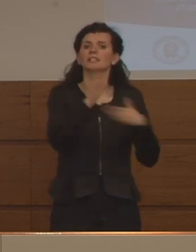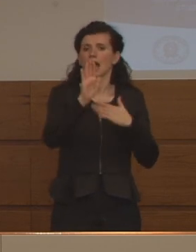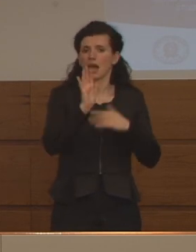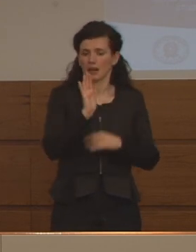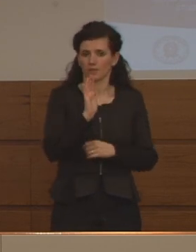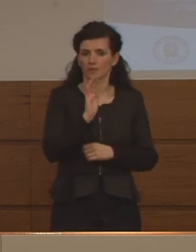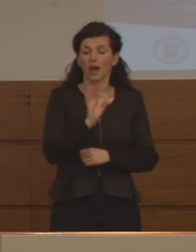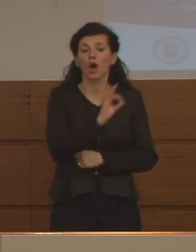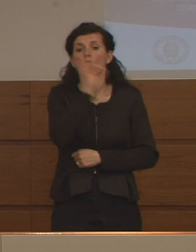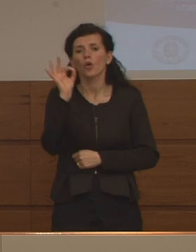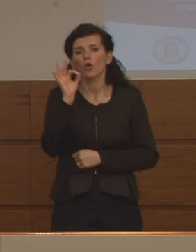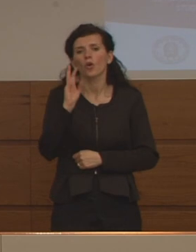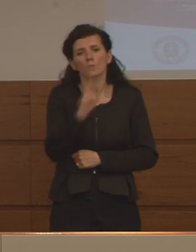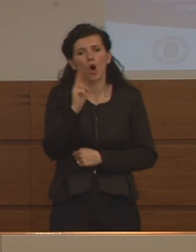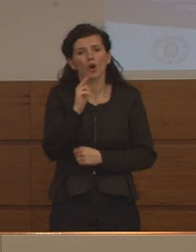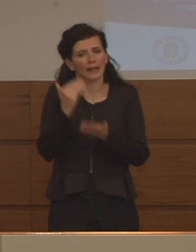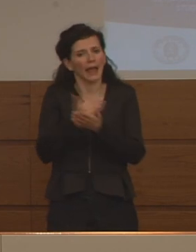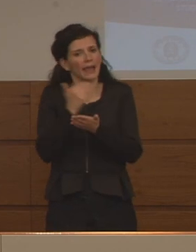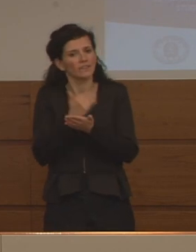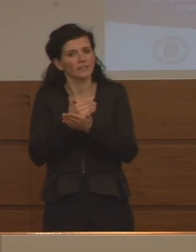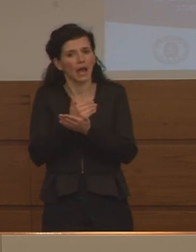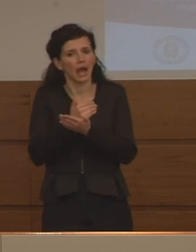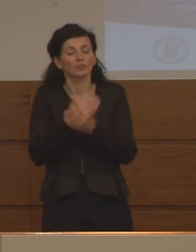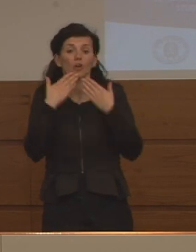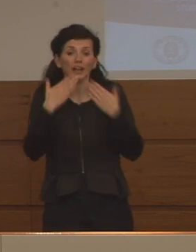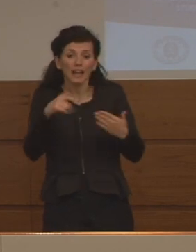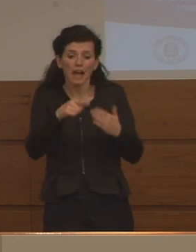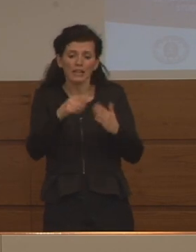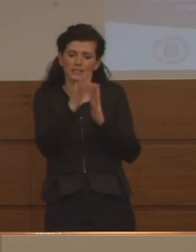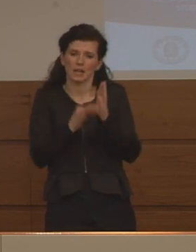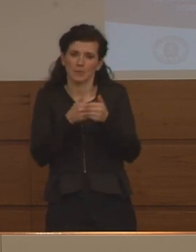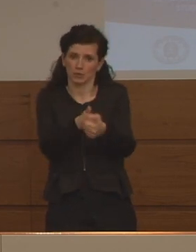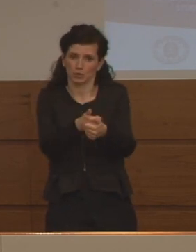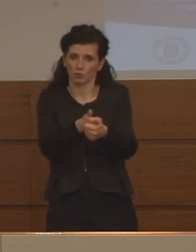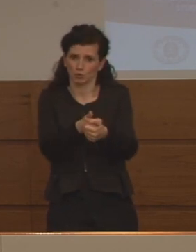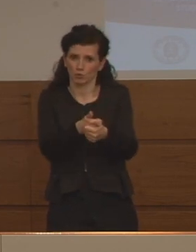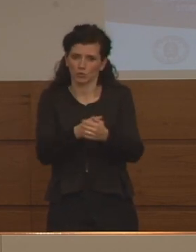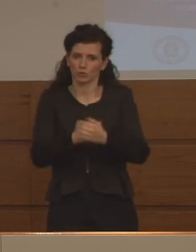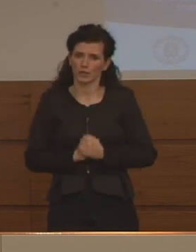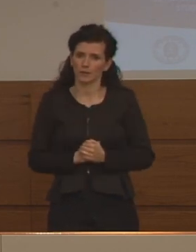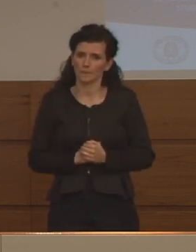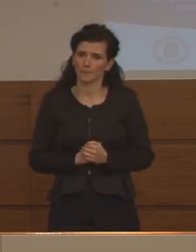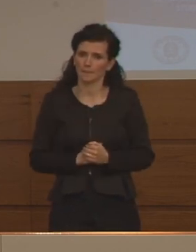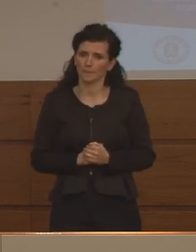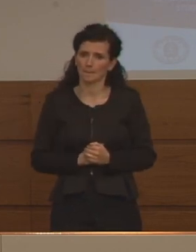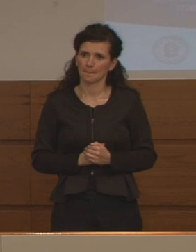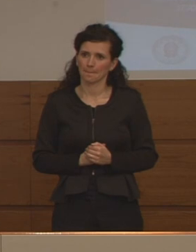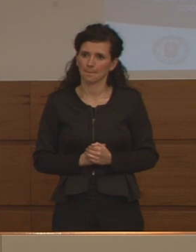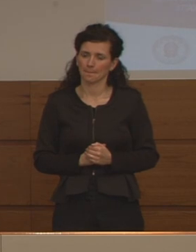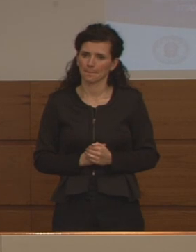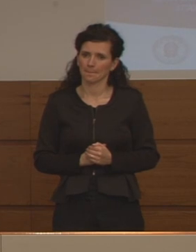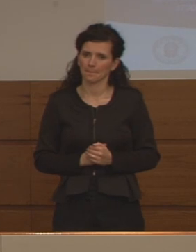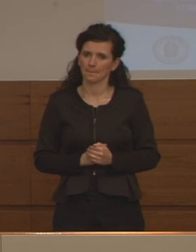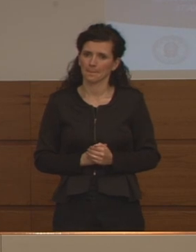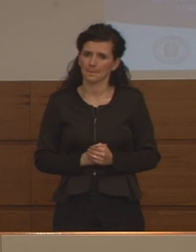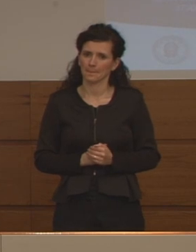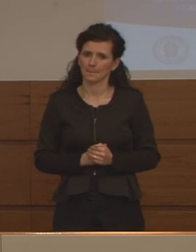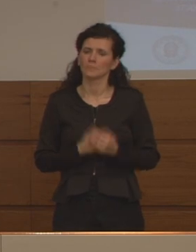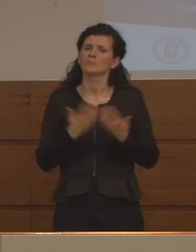morti evitate attraverso queste misure di contenimento ma mi faccia provare a dare due ulteriori